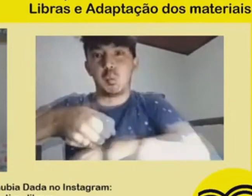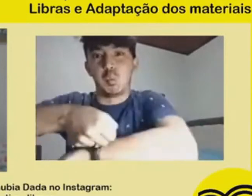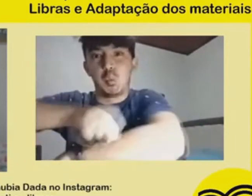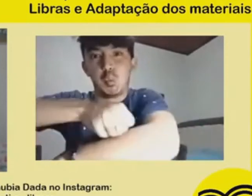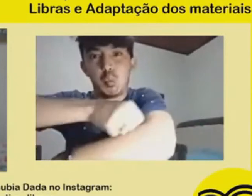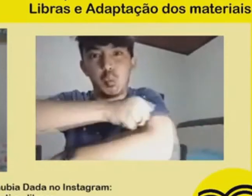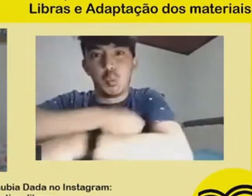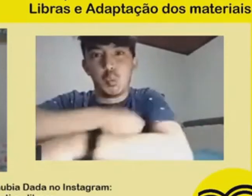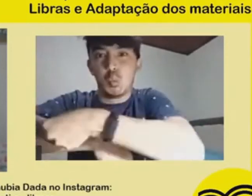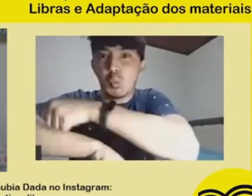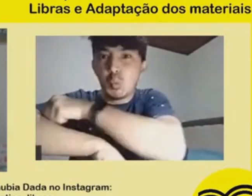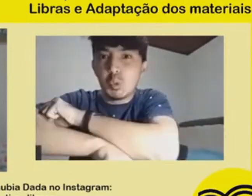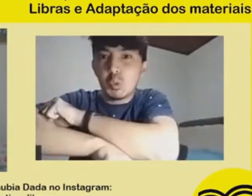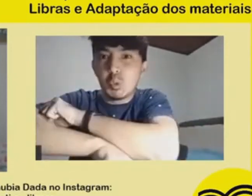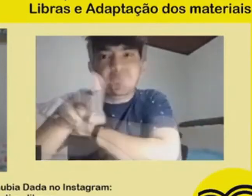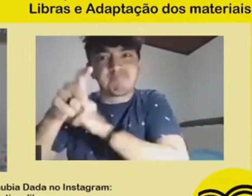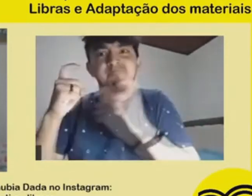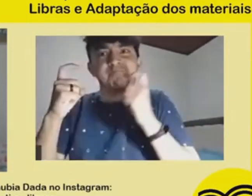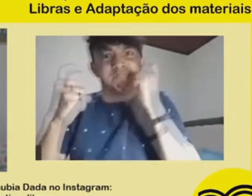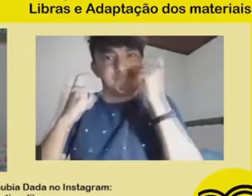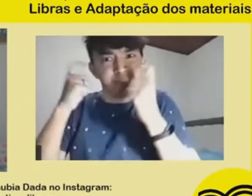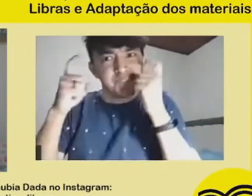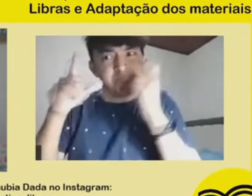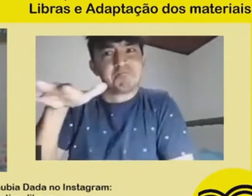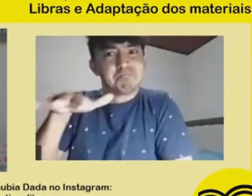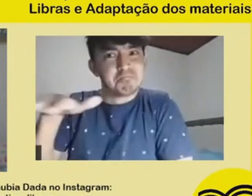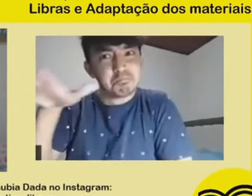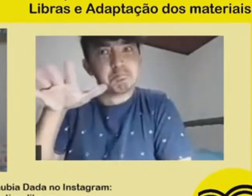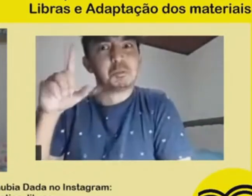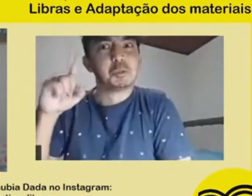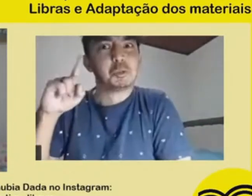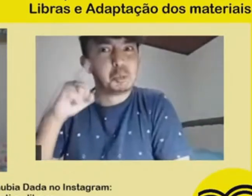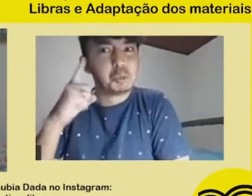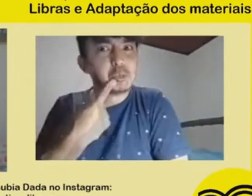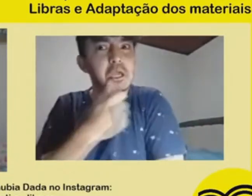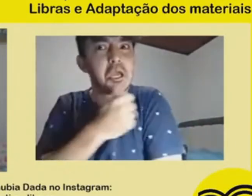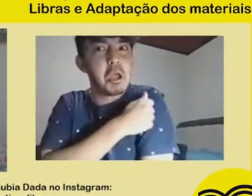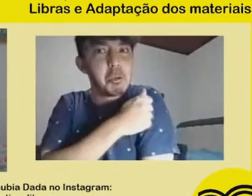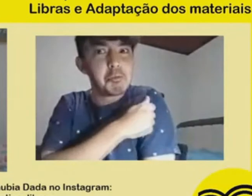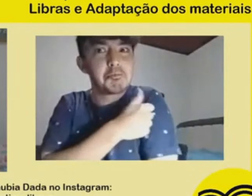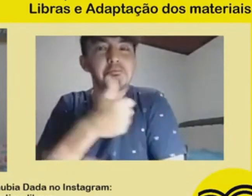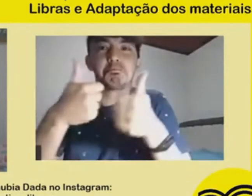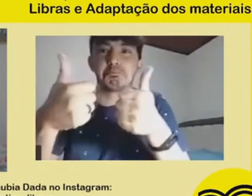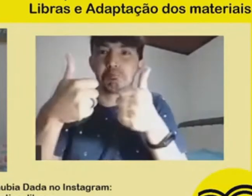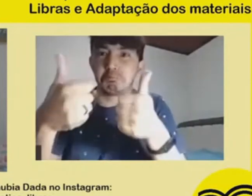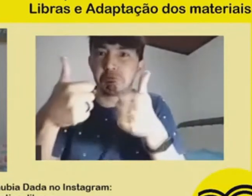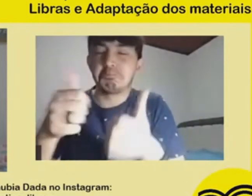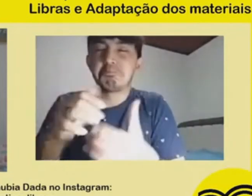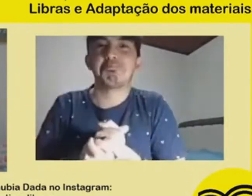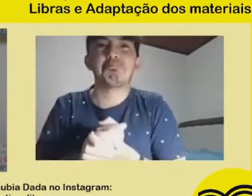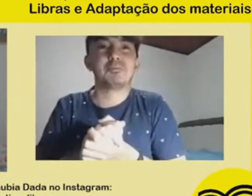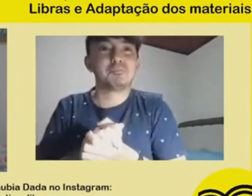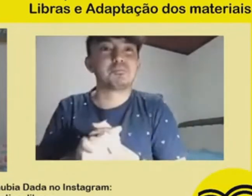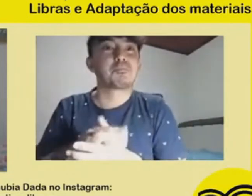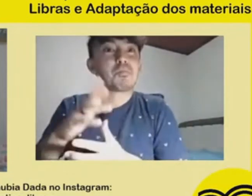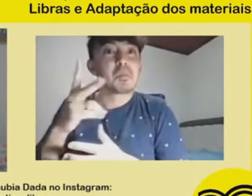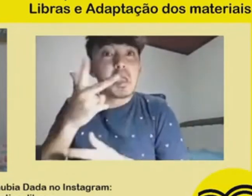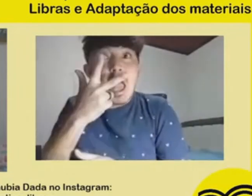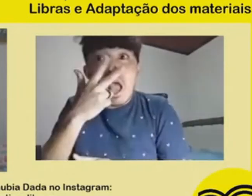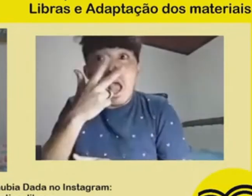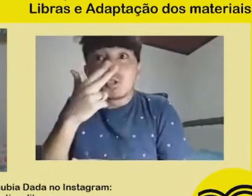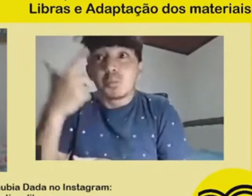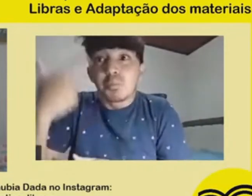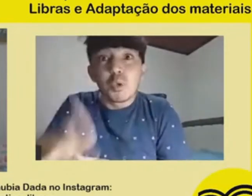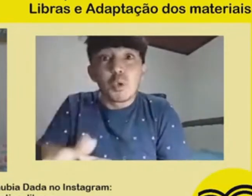Nossa, bem legal. Parabéns, hein? Todos preparados por você. A professora arregaçou as mangas e pôs a mão na massa mesmo, hein?